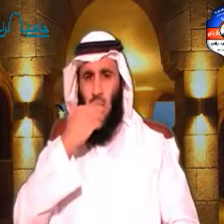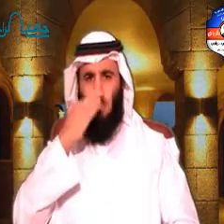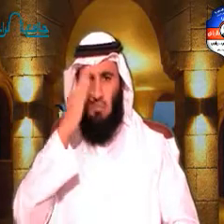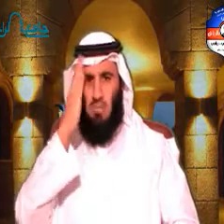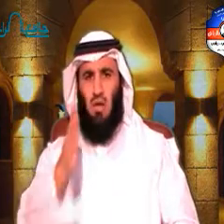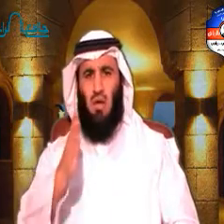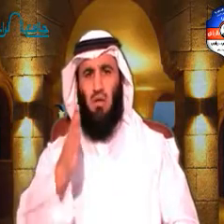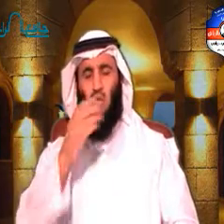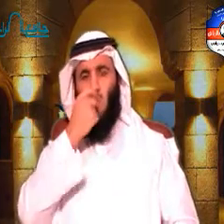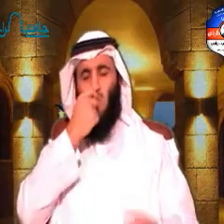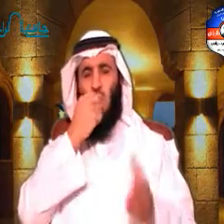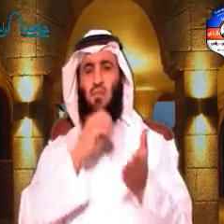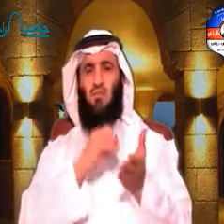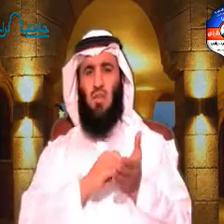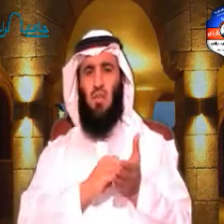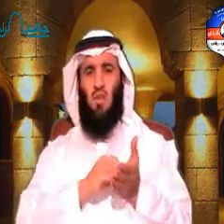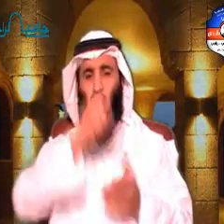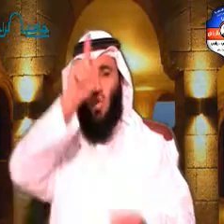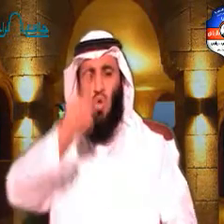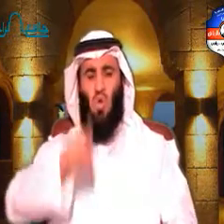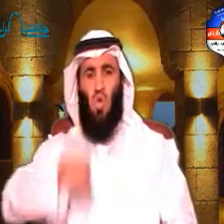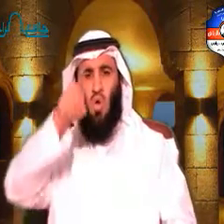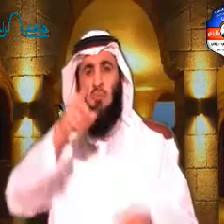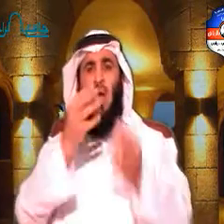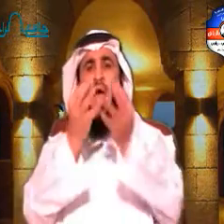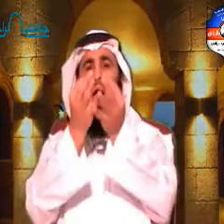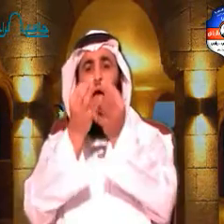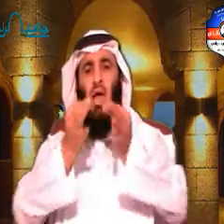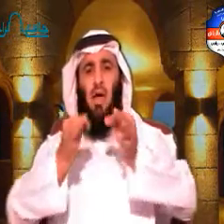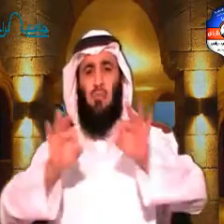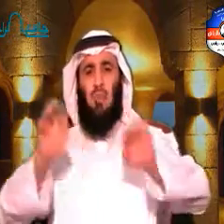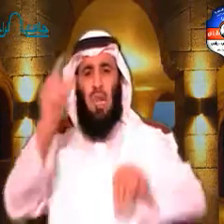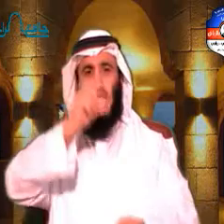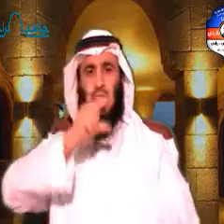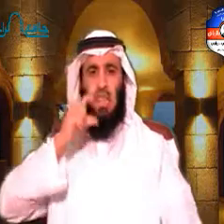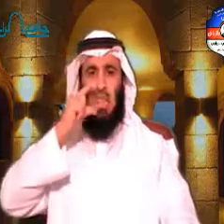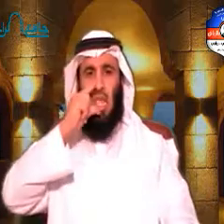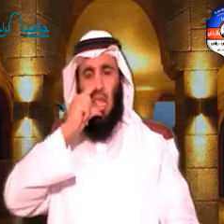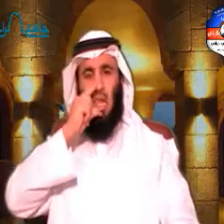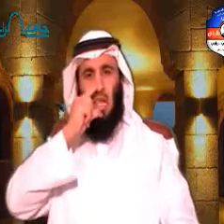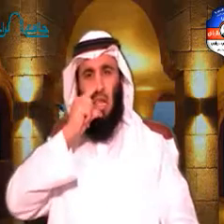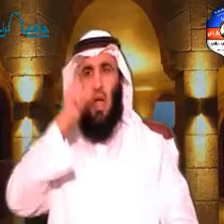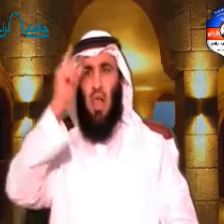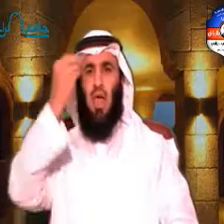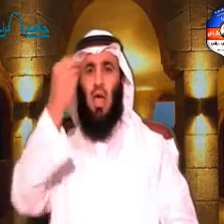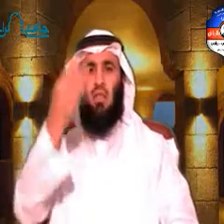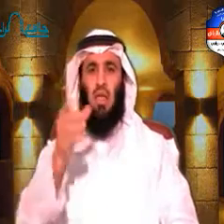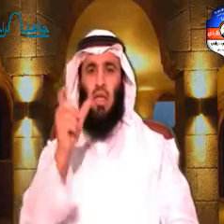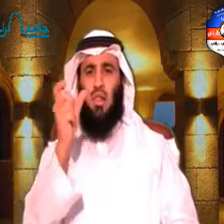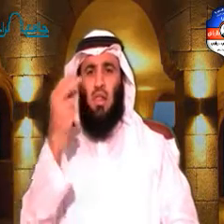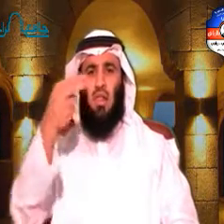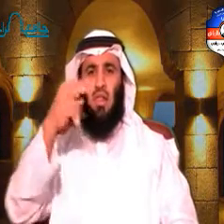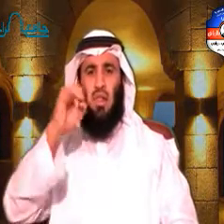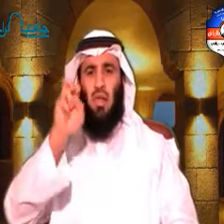وتعالى: اليوم أكملت لكم دينكم وأتممت عليكم نعمتي ورضيت لكم